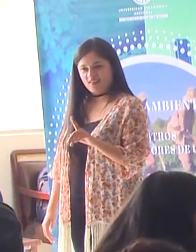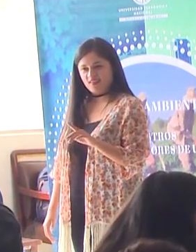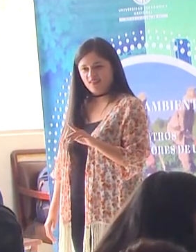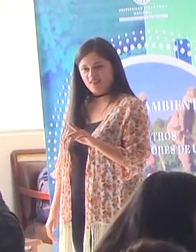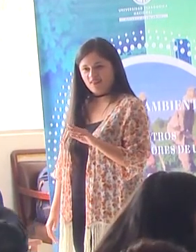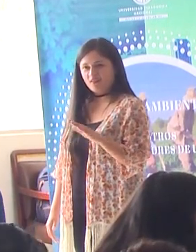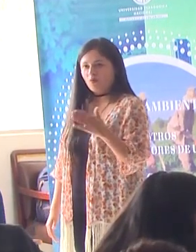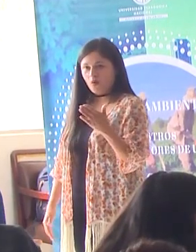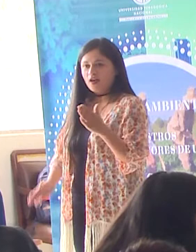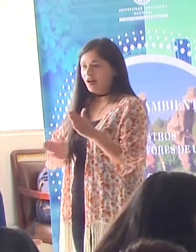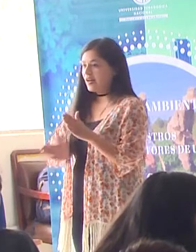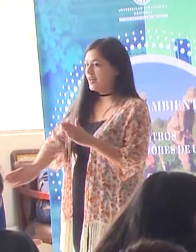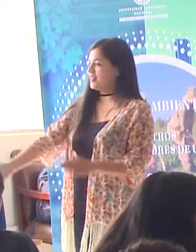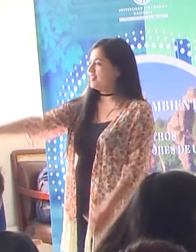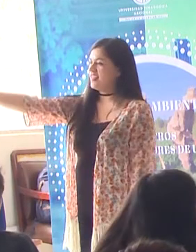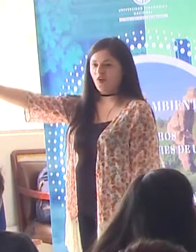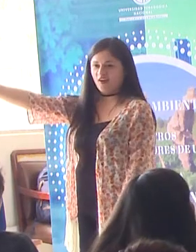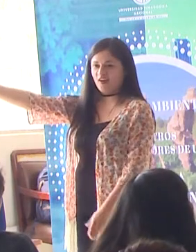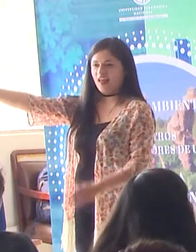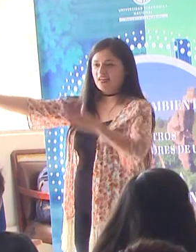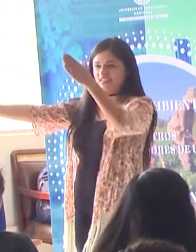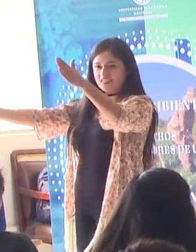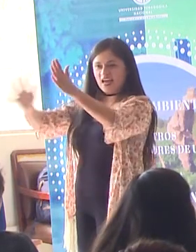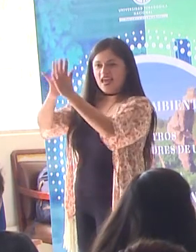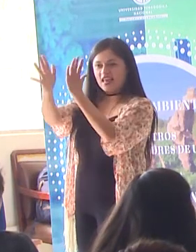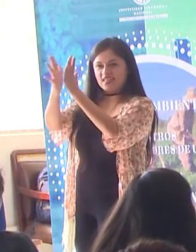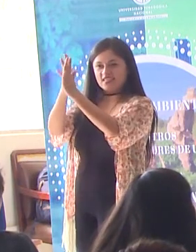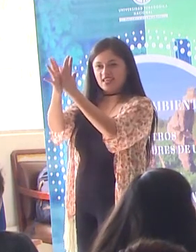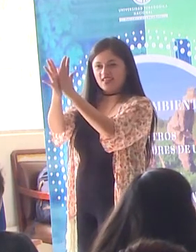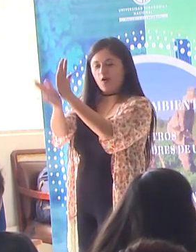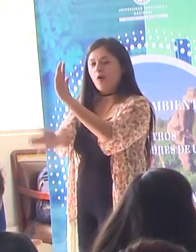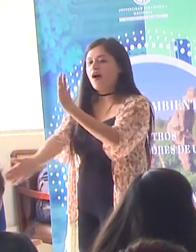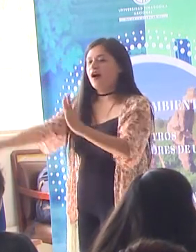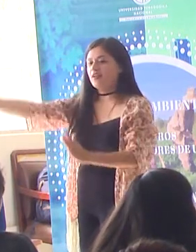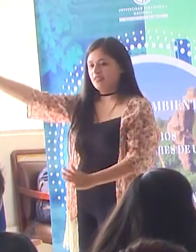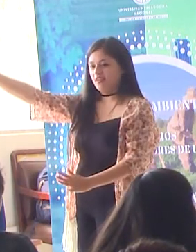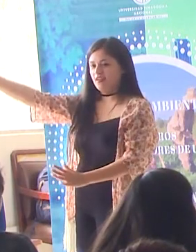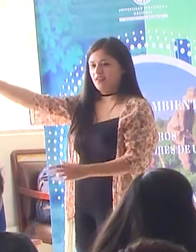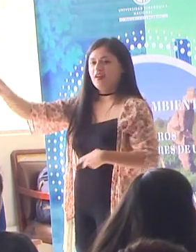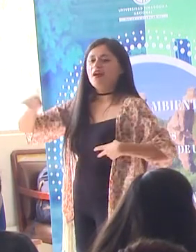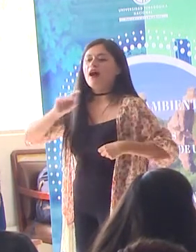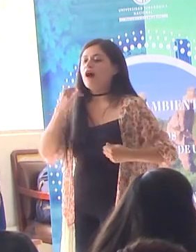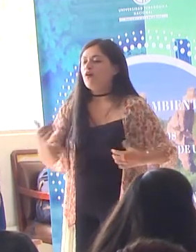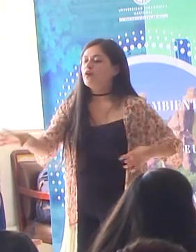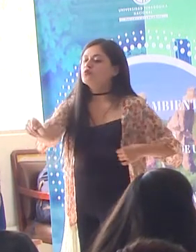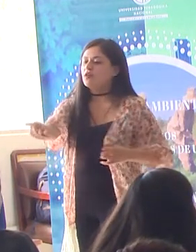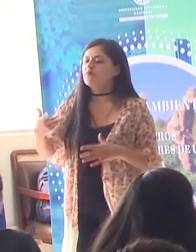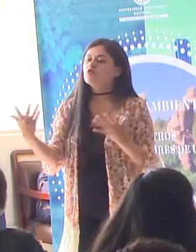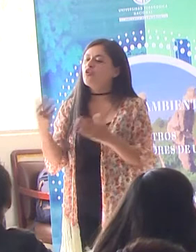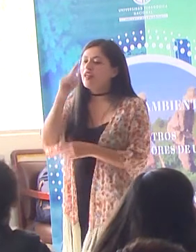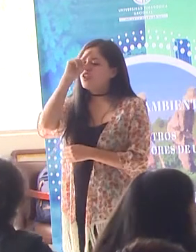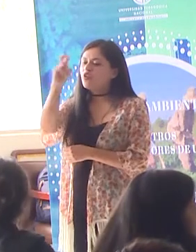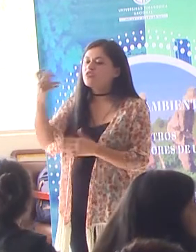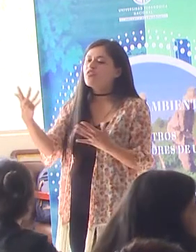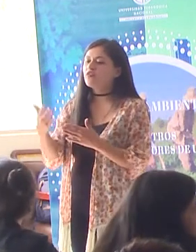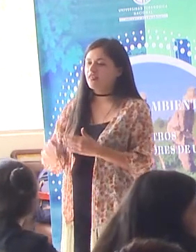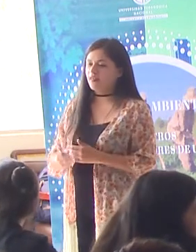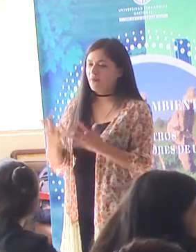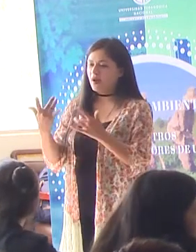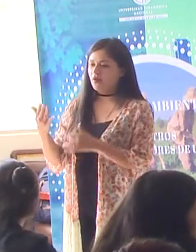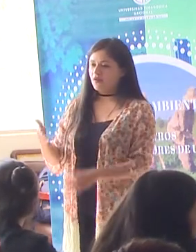con su mano derecha podrían señalar a la cuenta de tres el norte el norte de nuestra ciudad uno dos